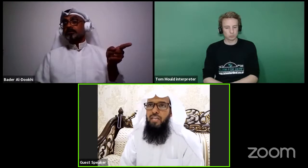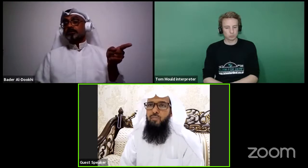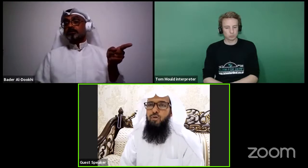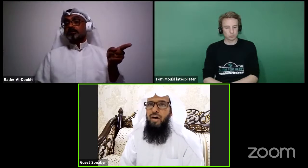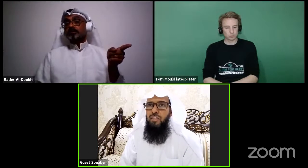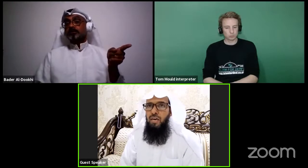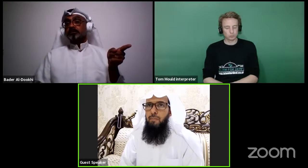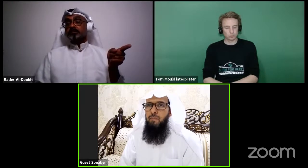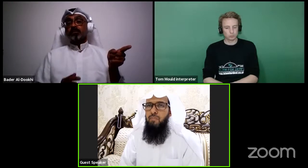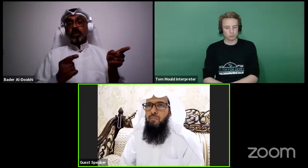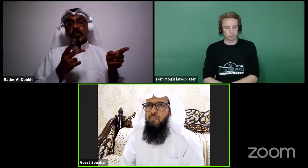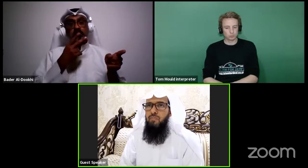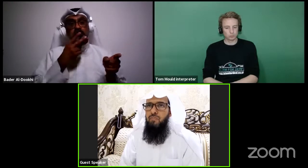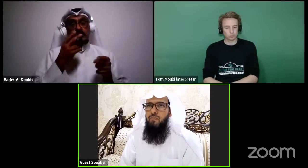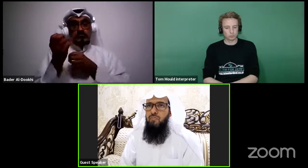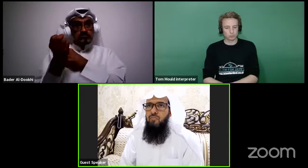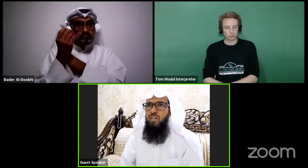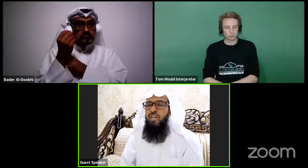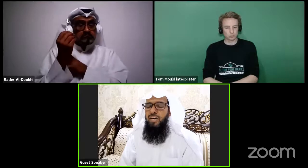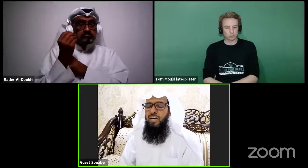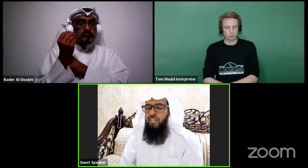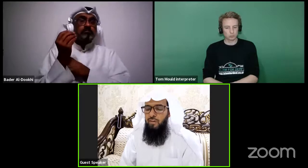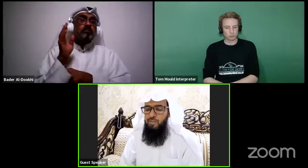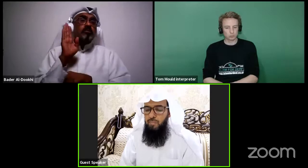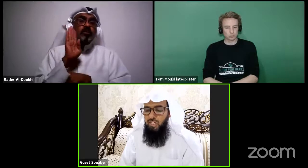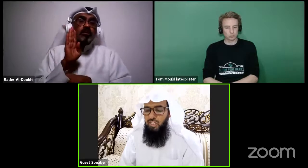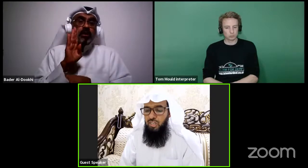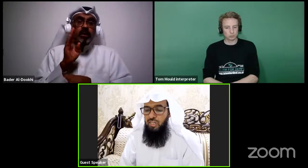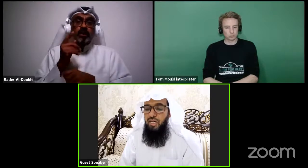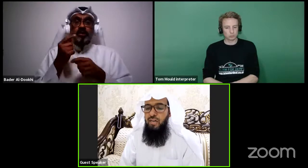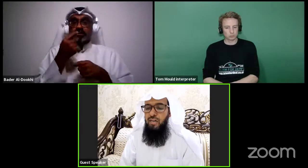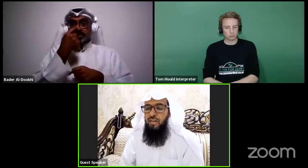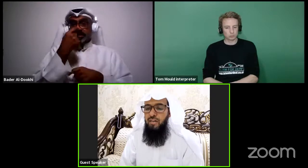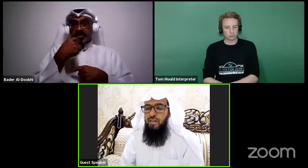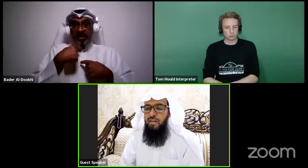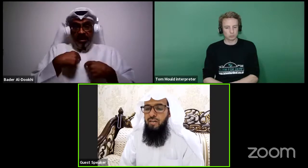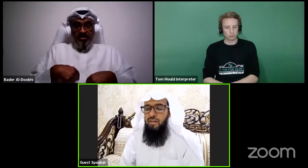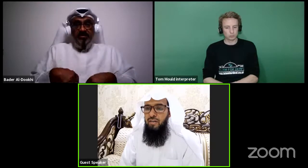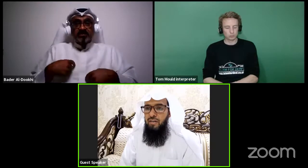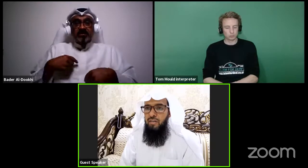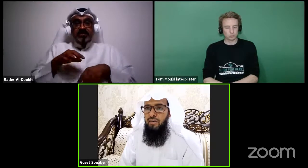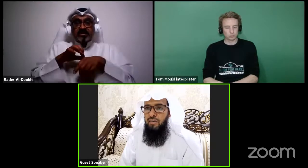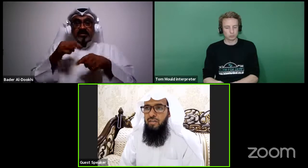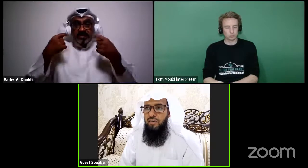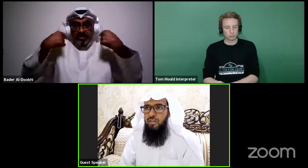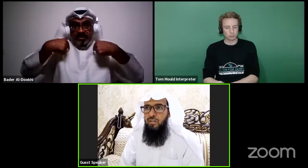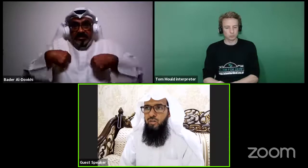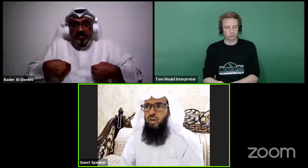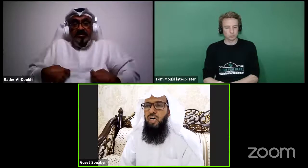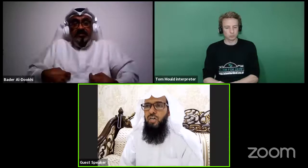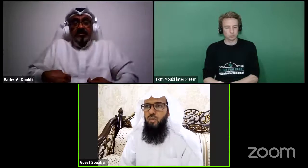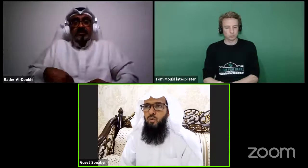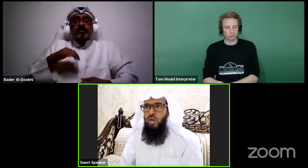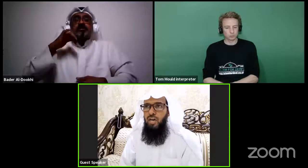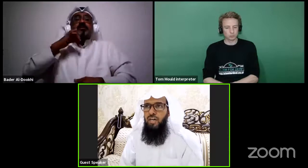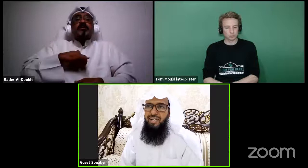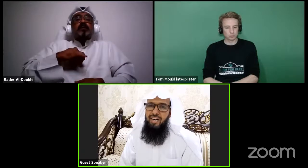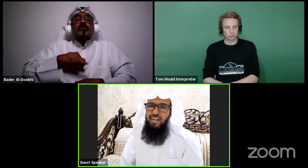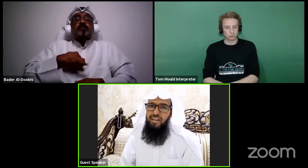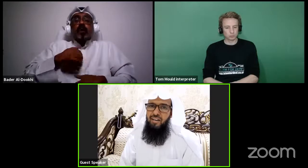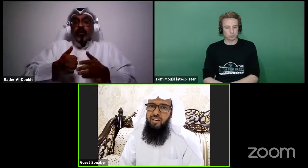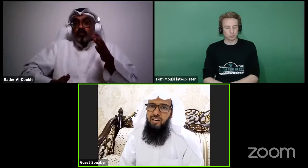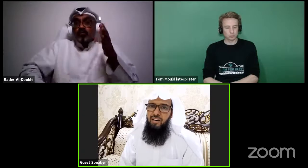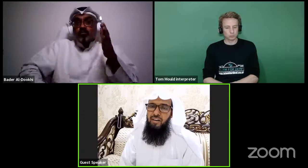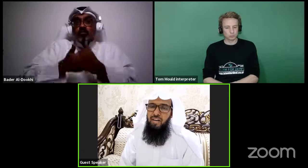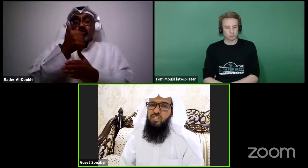فهذا تهذيب عظيم للنفس البشرية يحققها